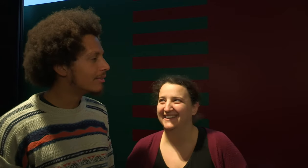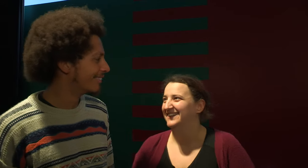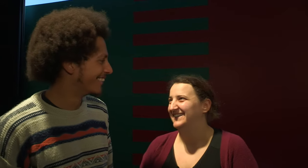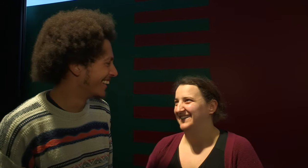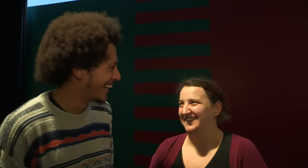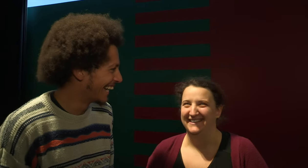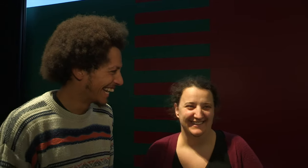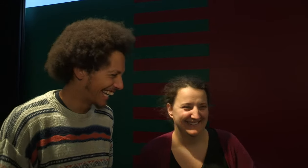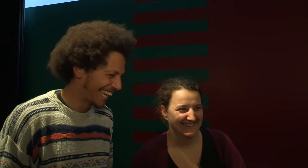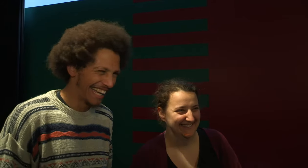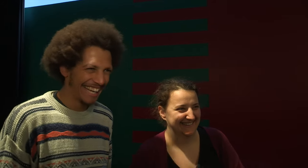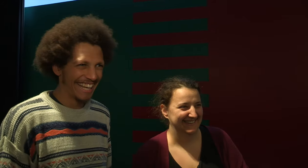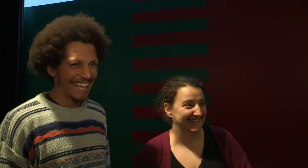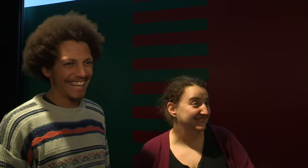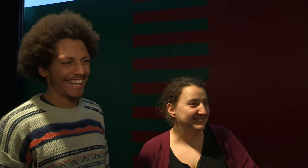Non, non.